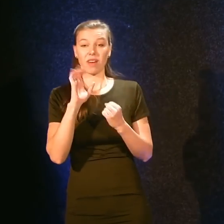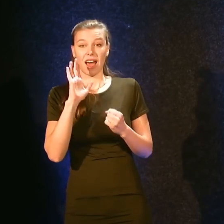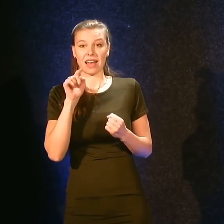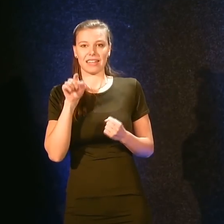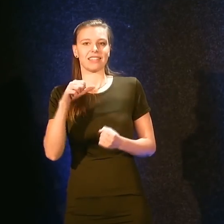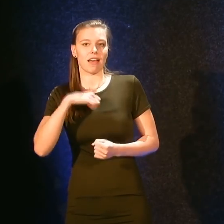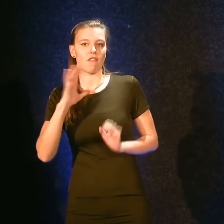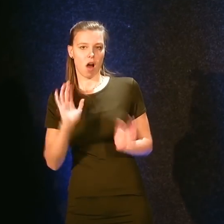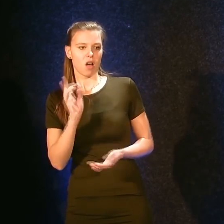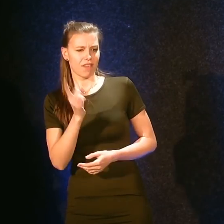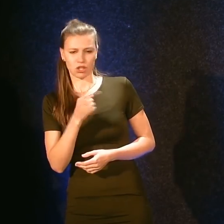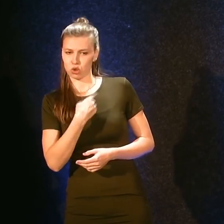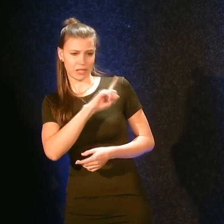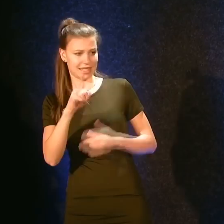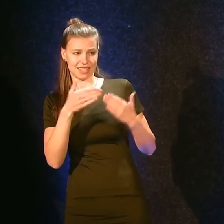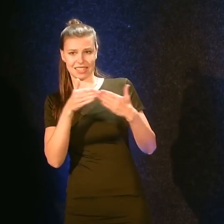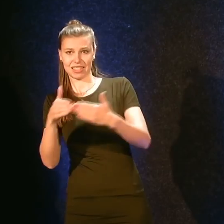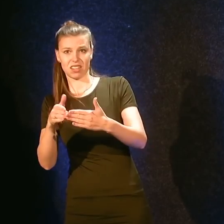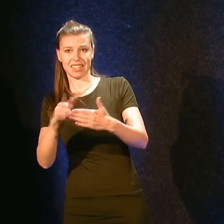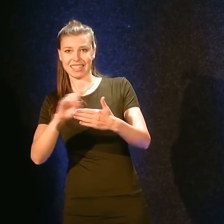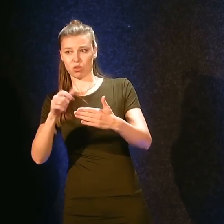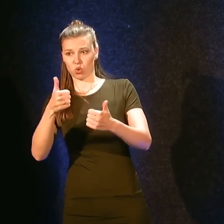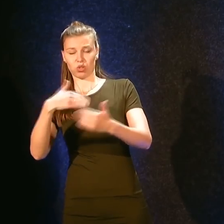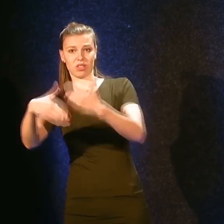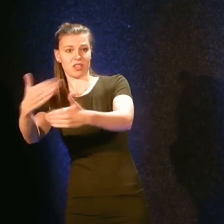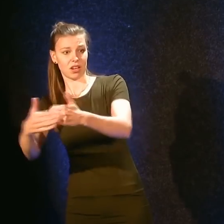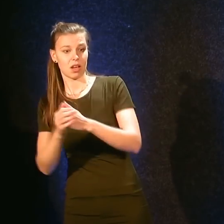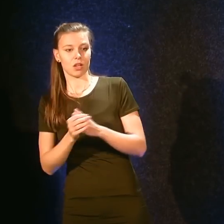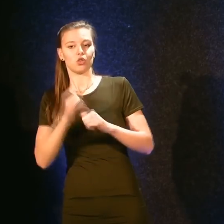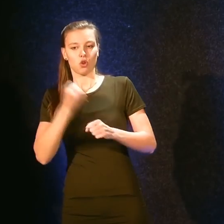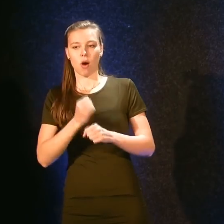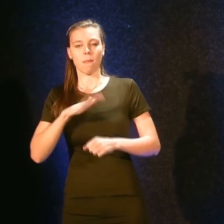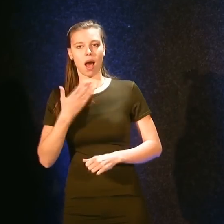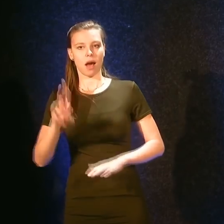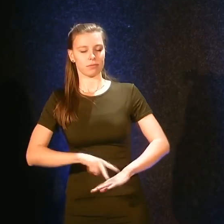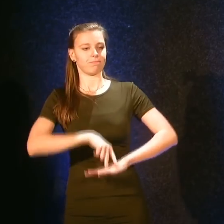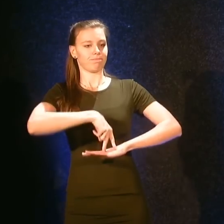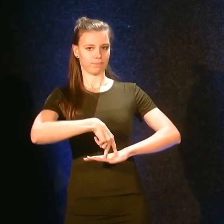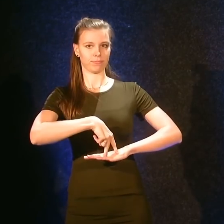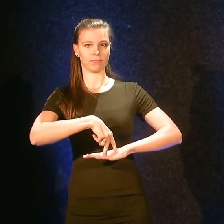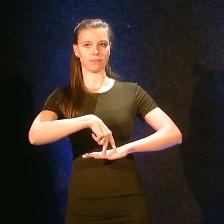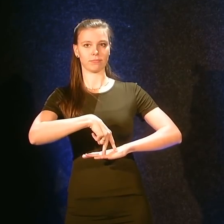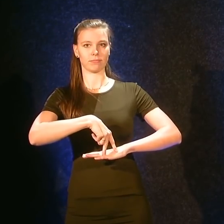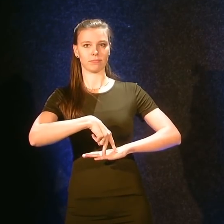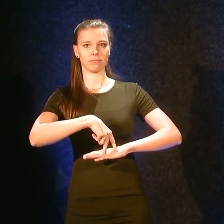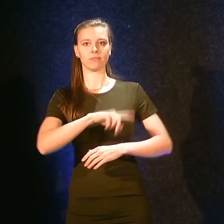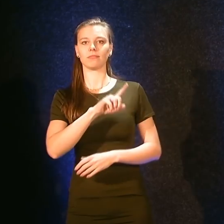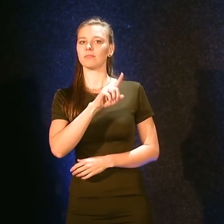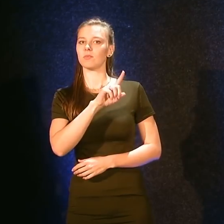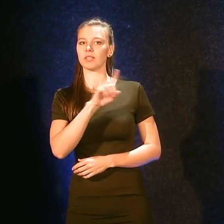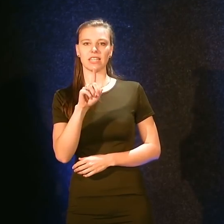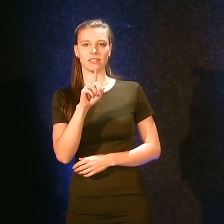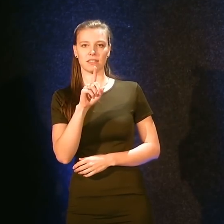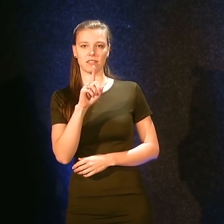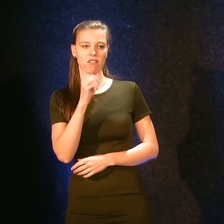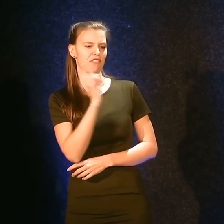gewaarschuwd. Laten we niet uitvaren, want het gaat niet goed. En hij mag er staan. En hij is niet zozeer verwijtend. Ja,